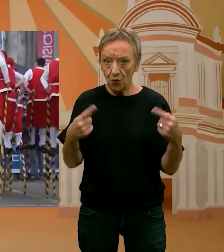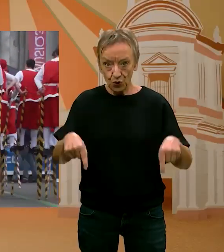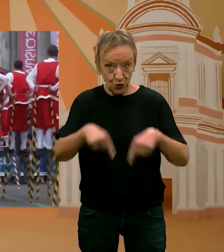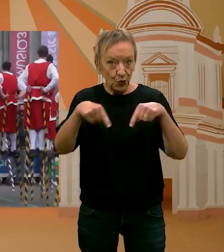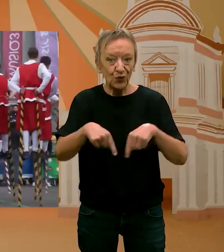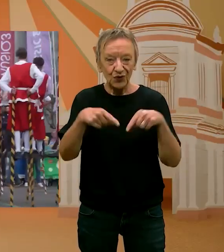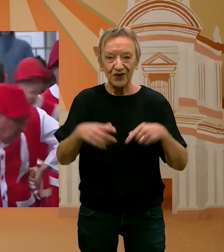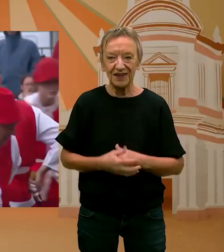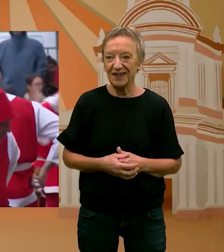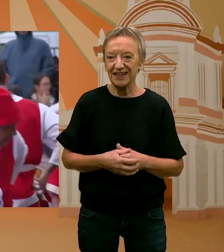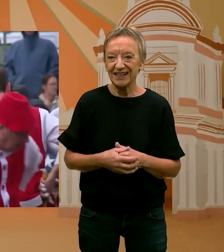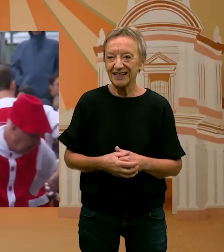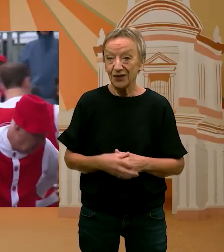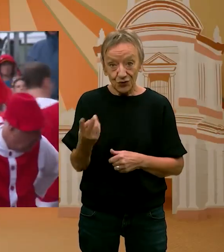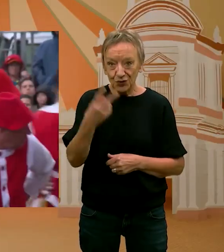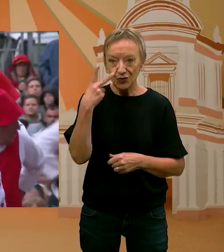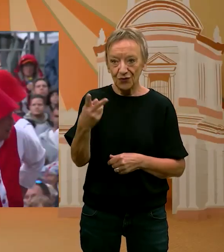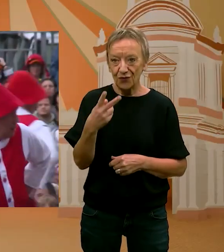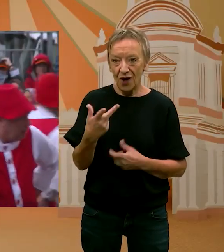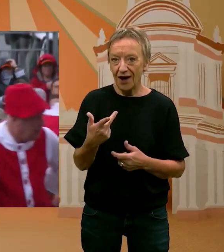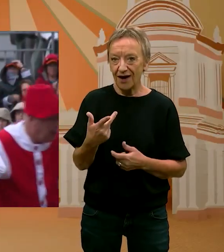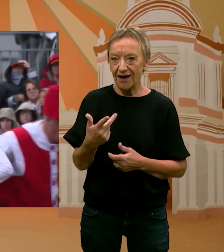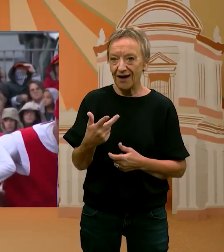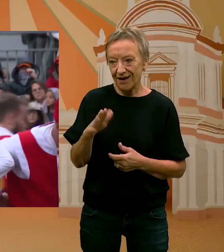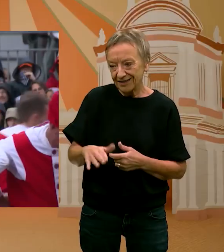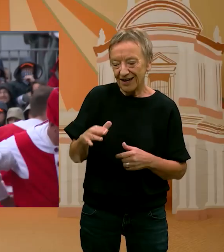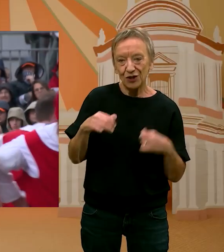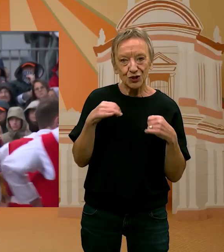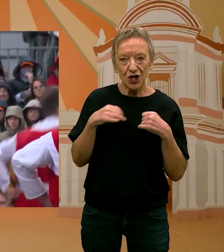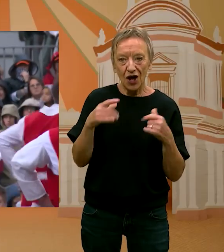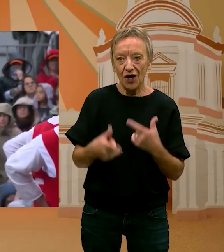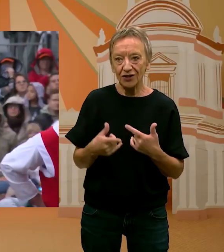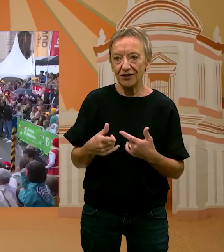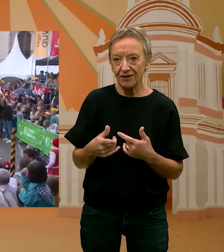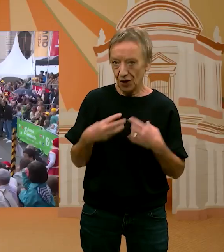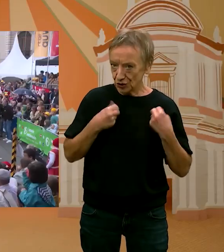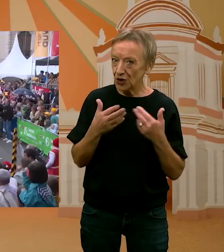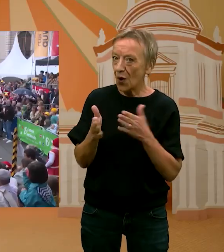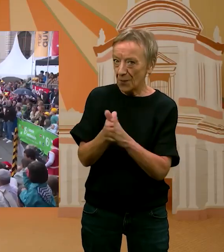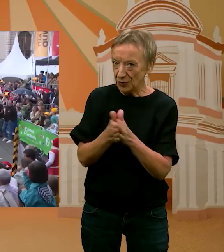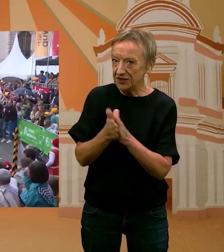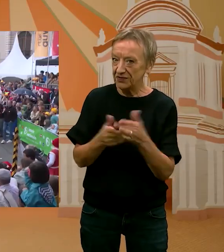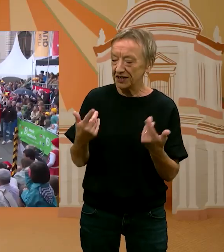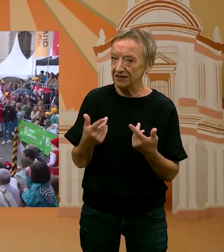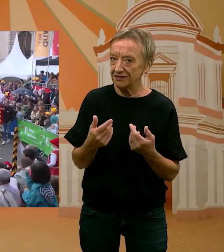voit les chasses de bois. Ils en veulent. C'est une super nouvelle relève qui arrive. Oui, Maxime